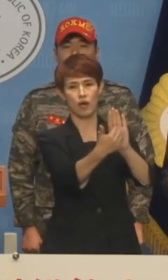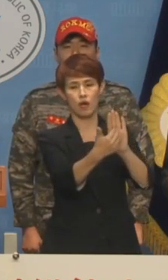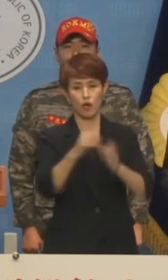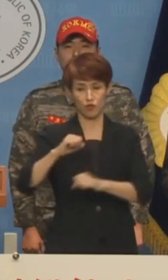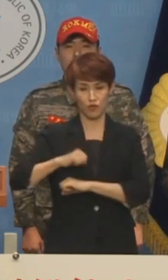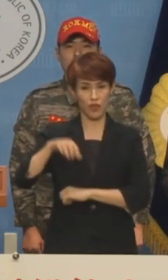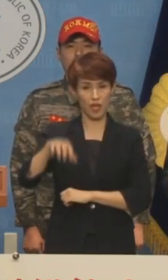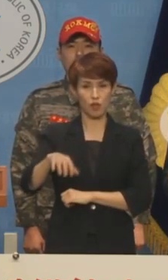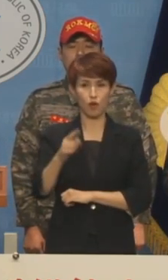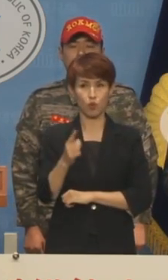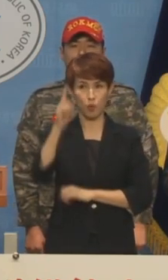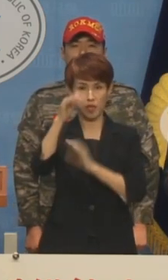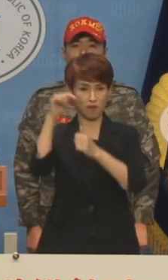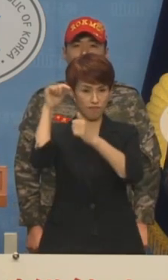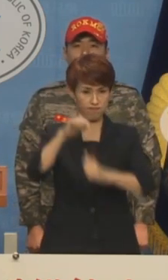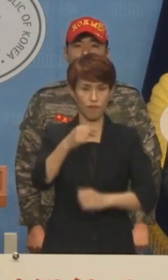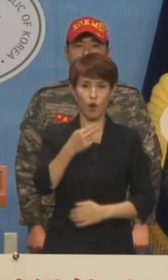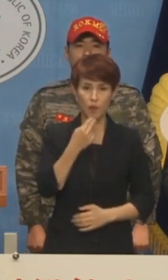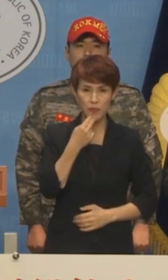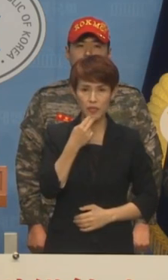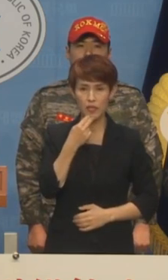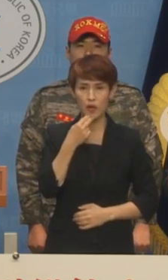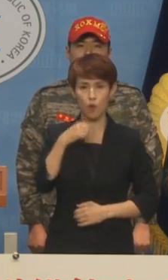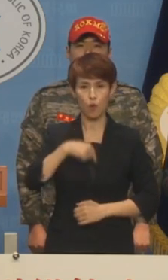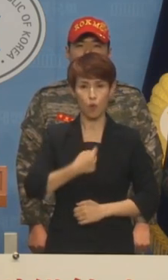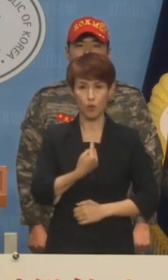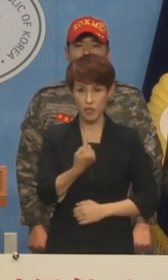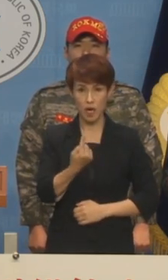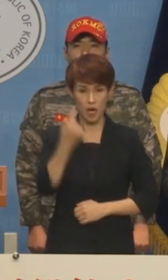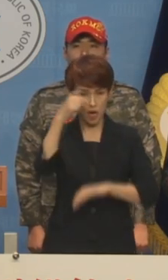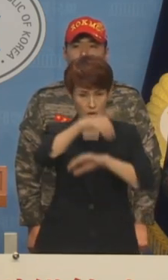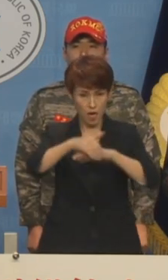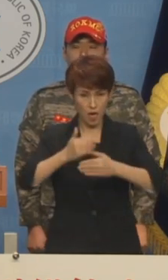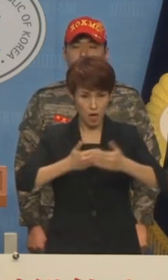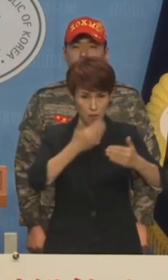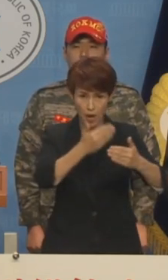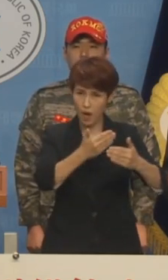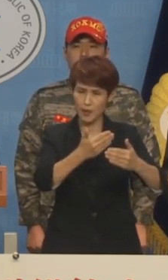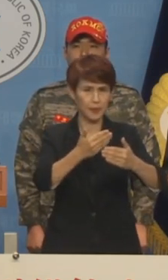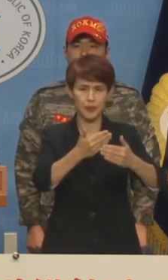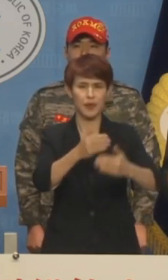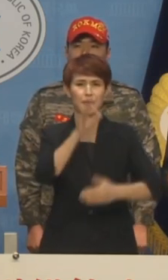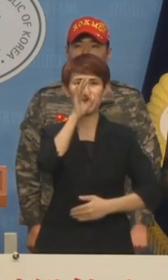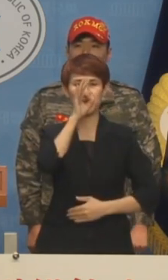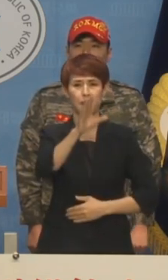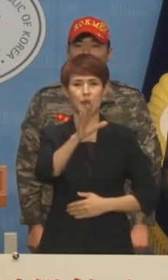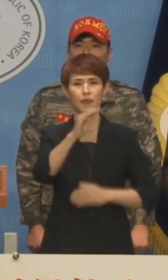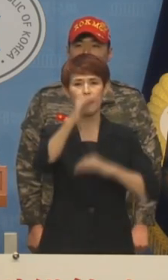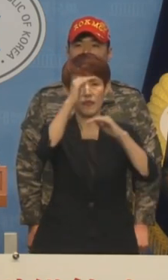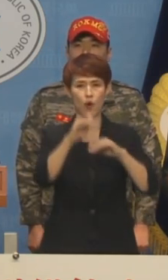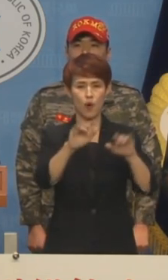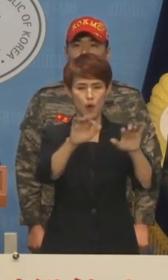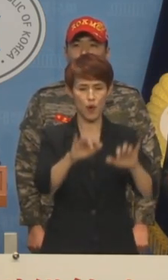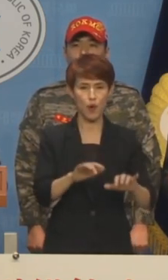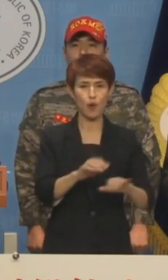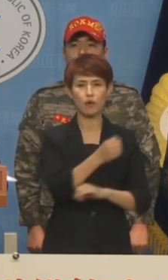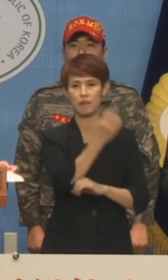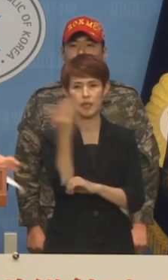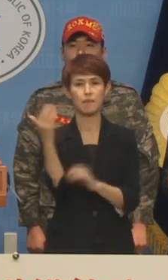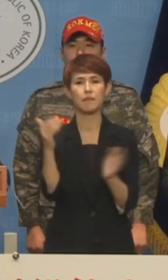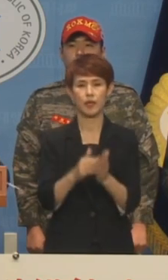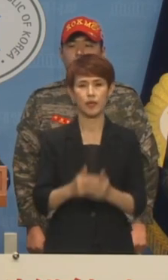군대에서 상급자의 지시 없이 대대장 단독으로 이런 작전을 강행하는 건 불가능하다는 취지의 진술서를 언론을 통해